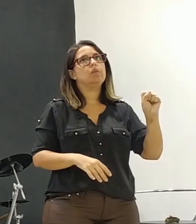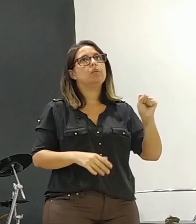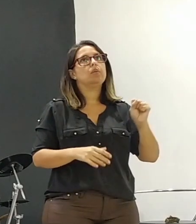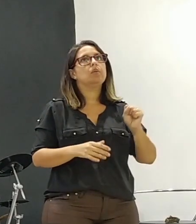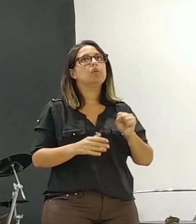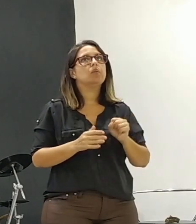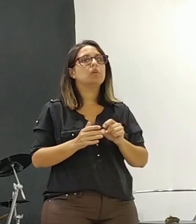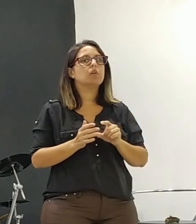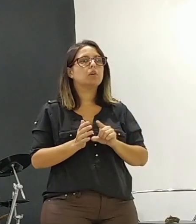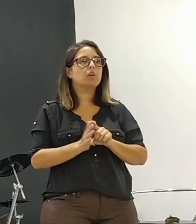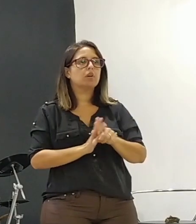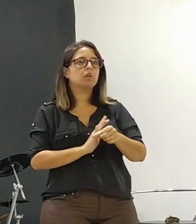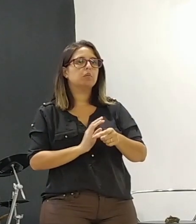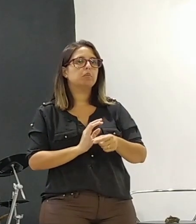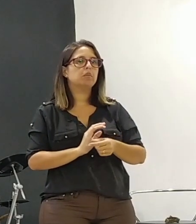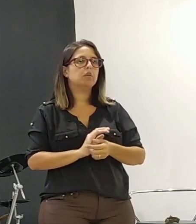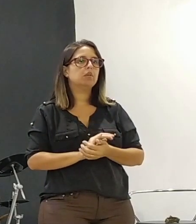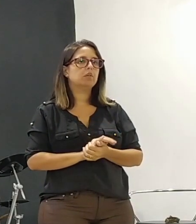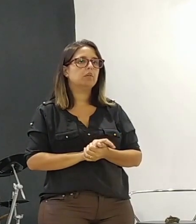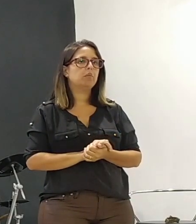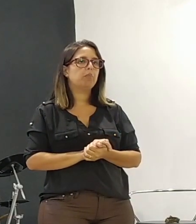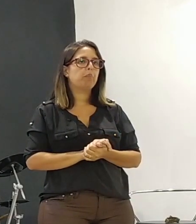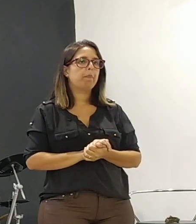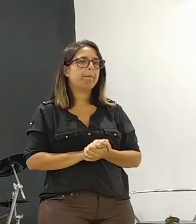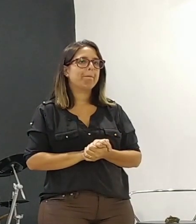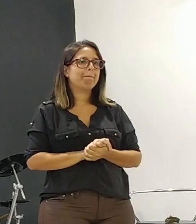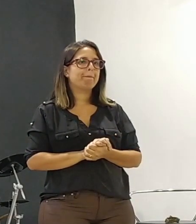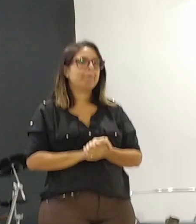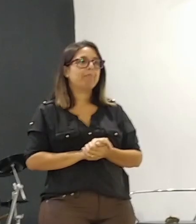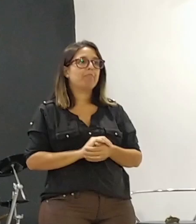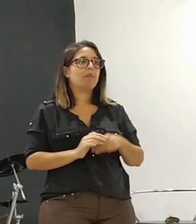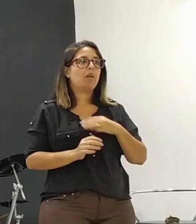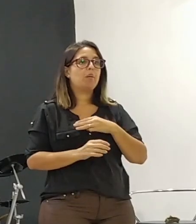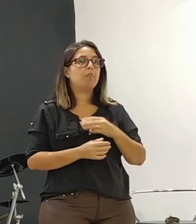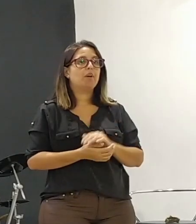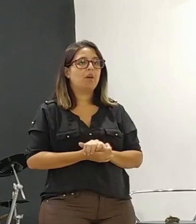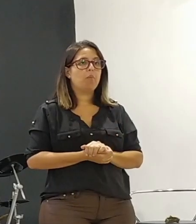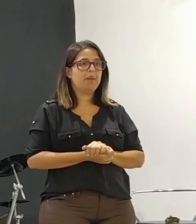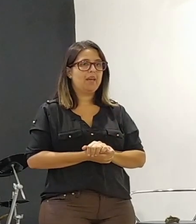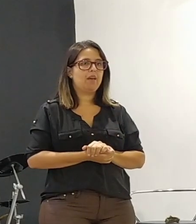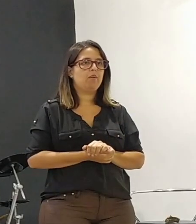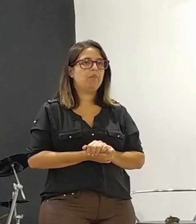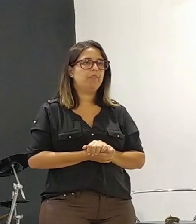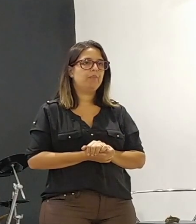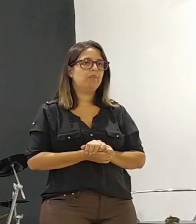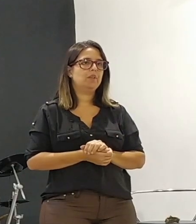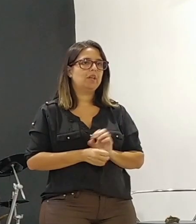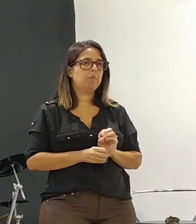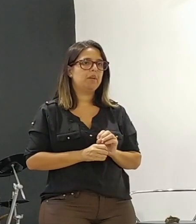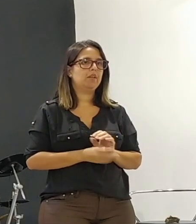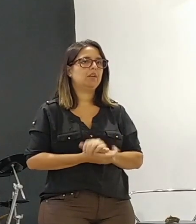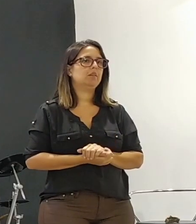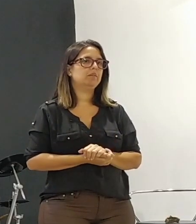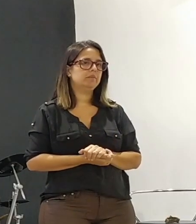para a gente concluir. Que hoje a gente tem aquela apresentação aí das nossas crianças.